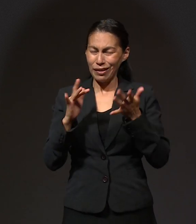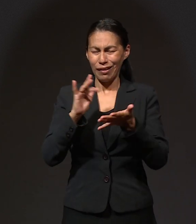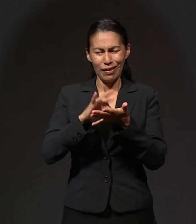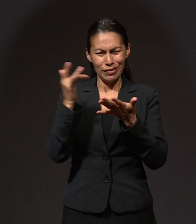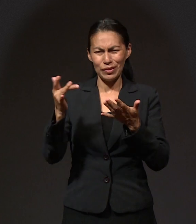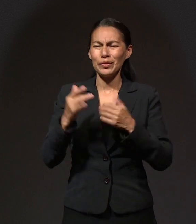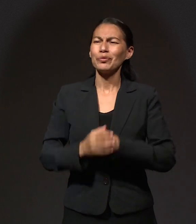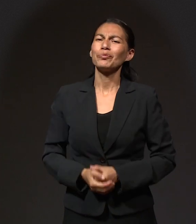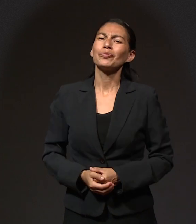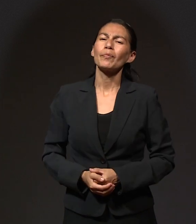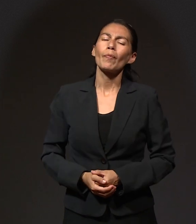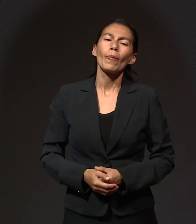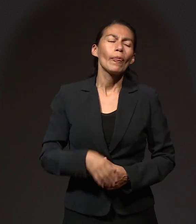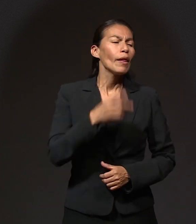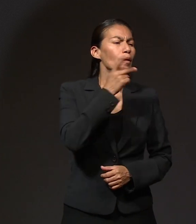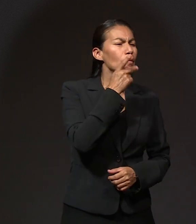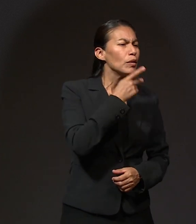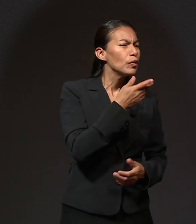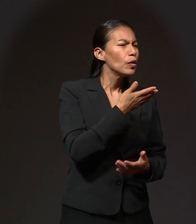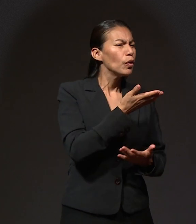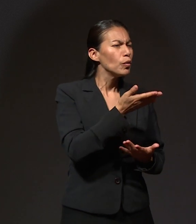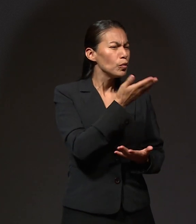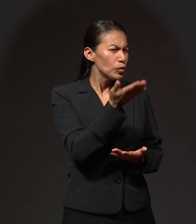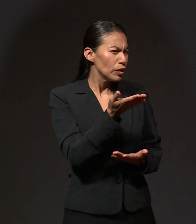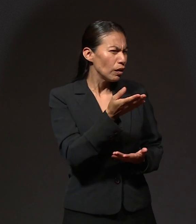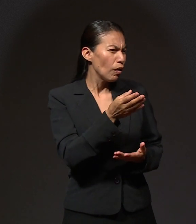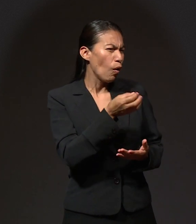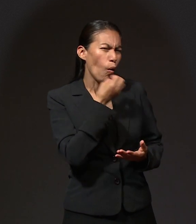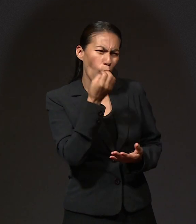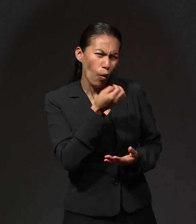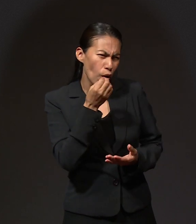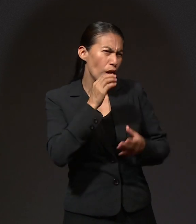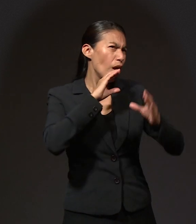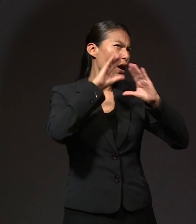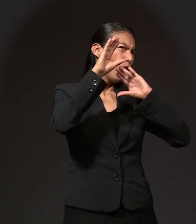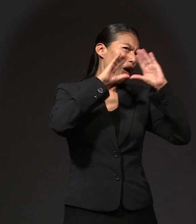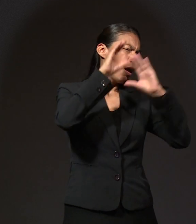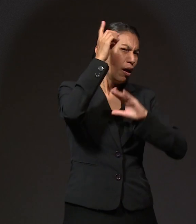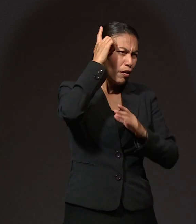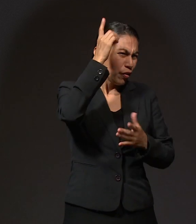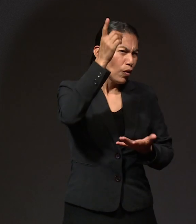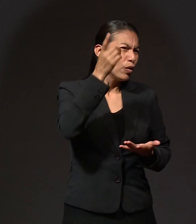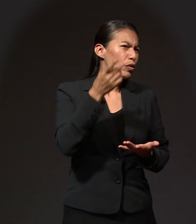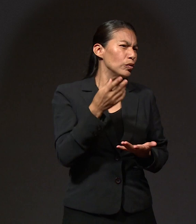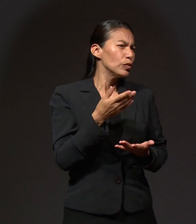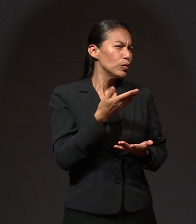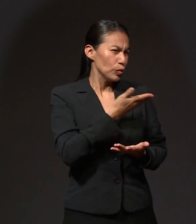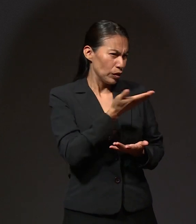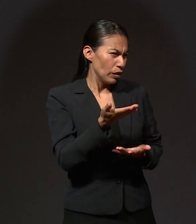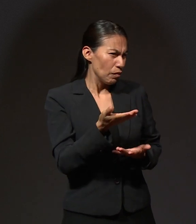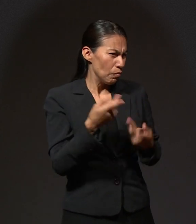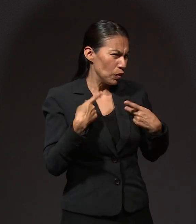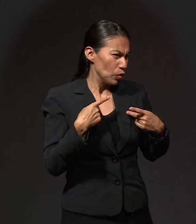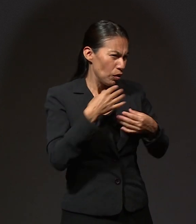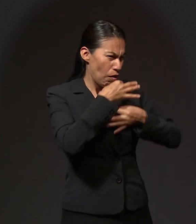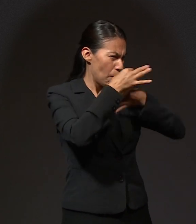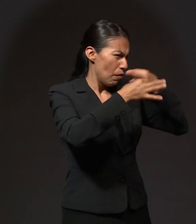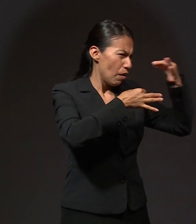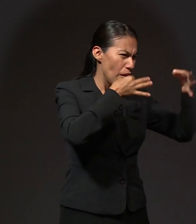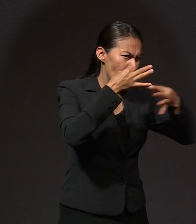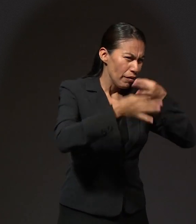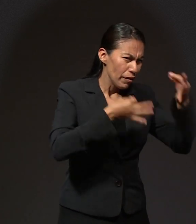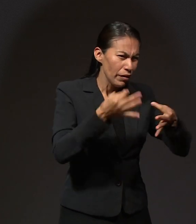al tener esa comunión con Dios en oración, usted comunica eso a las multitudes.